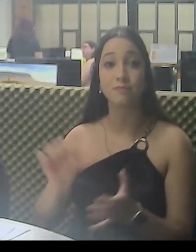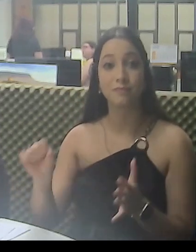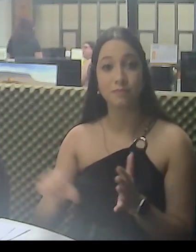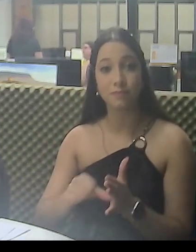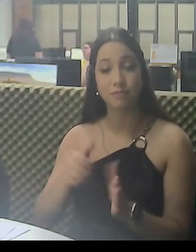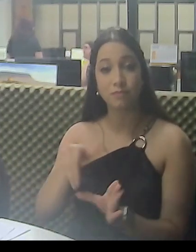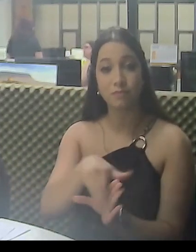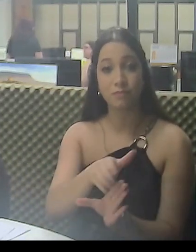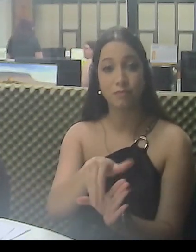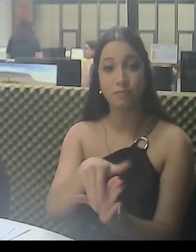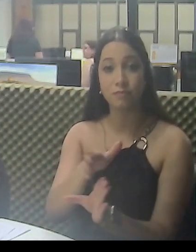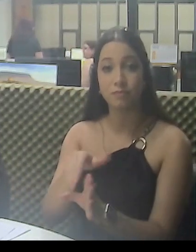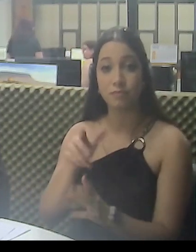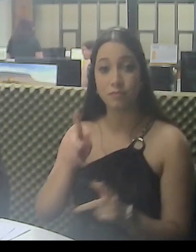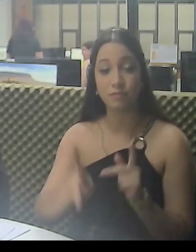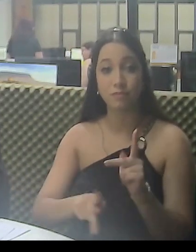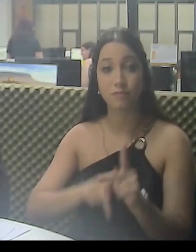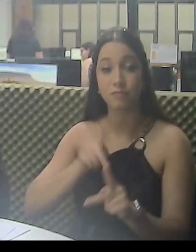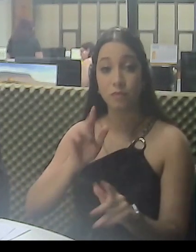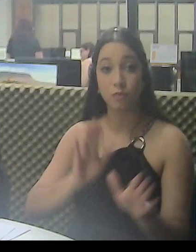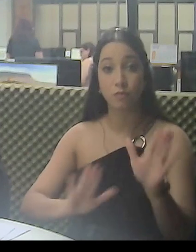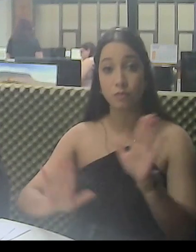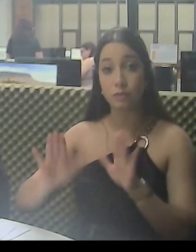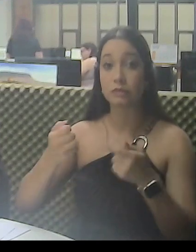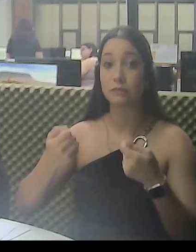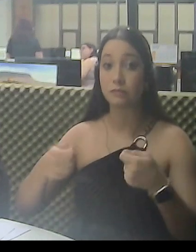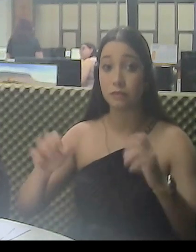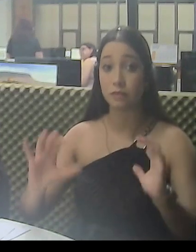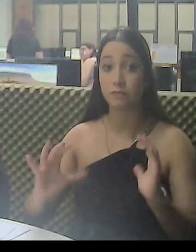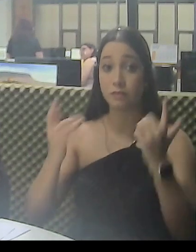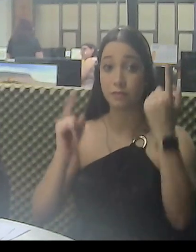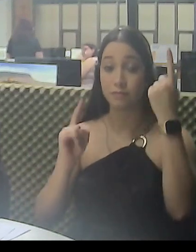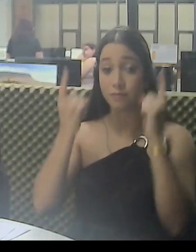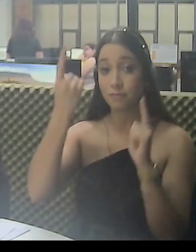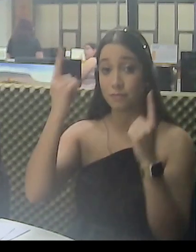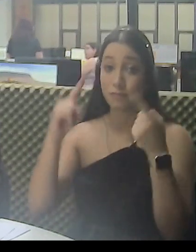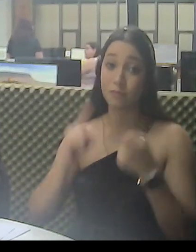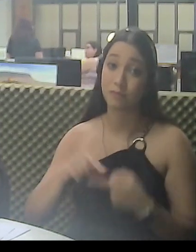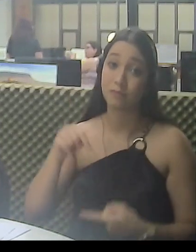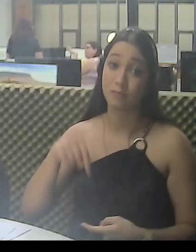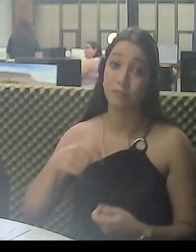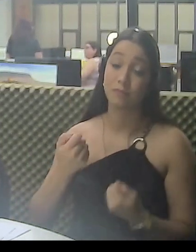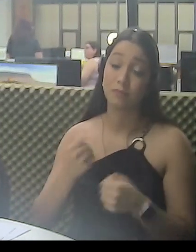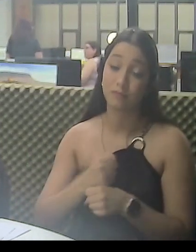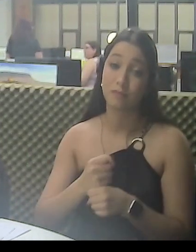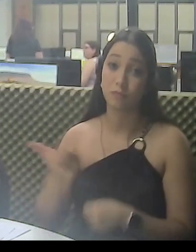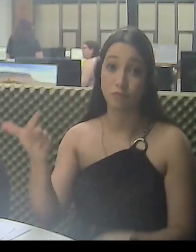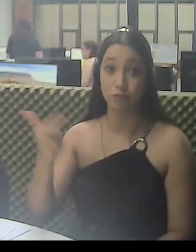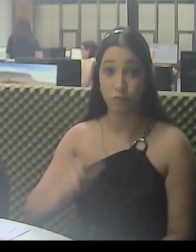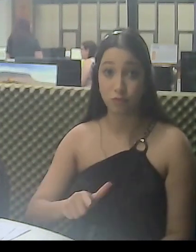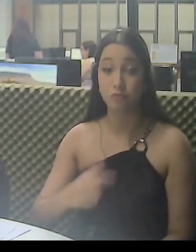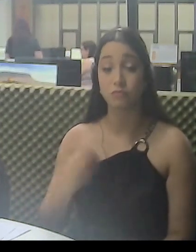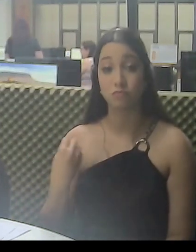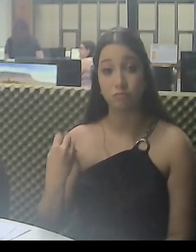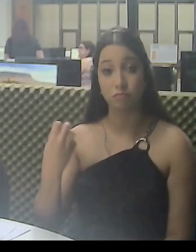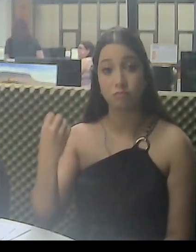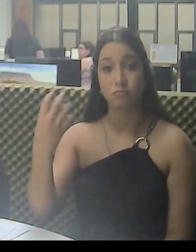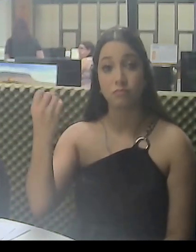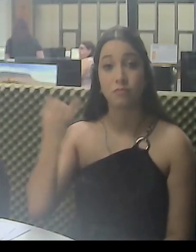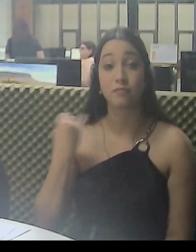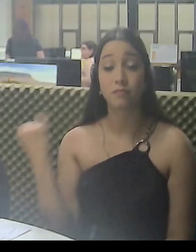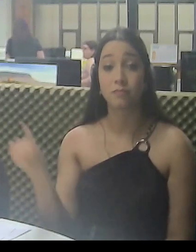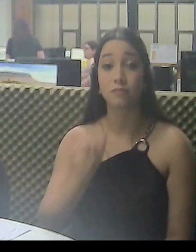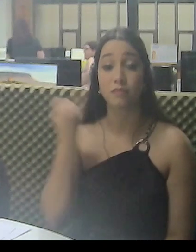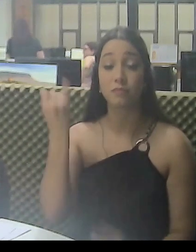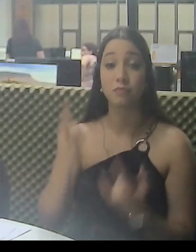orientar a população dos cuidados que tem que se ter com as festas de carnaval, já que esse ano vai ser retomado, muita gente vai viajar. A importância do uso